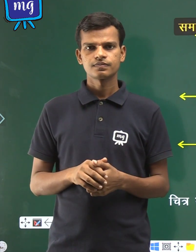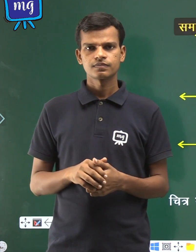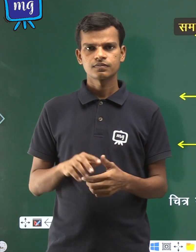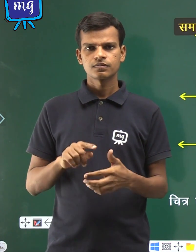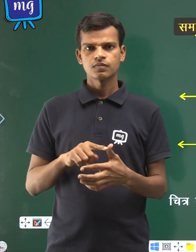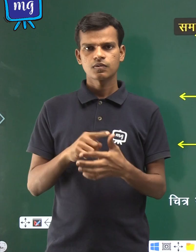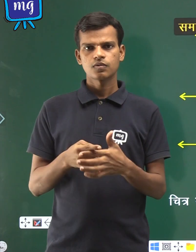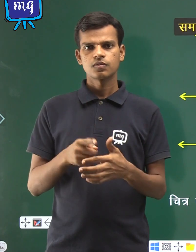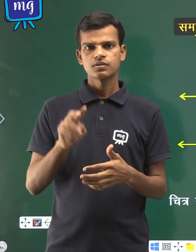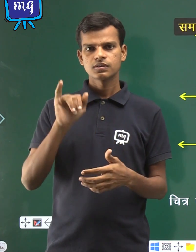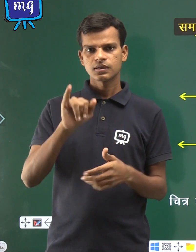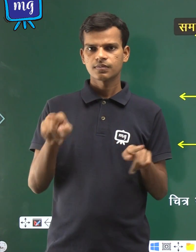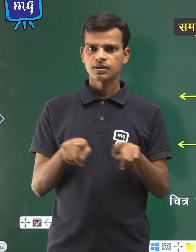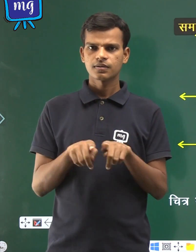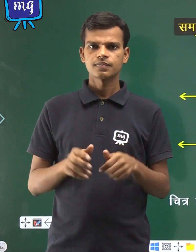बराबर कौन 6,